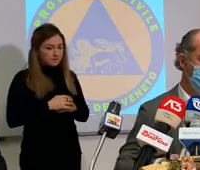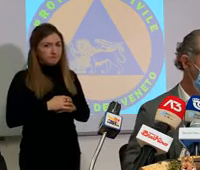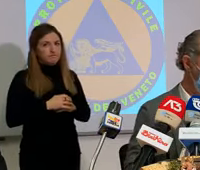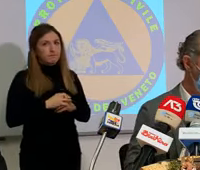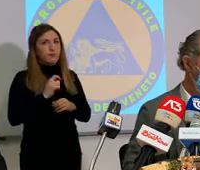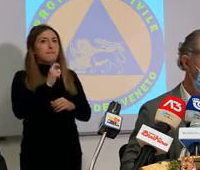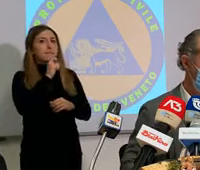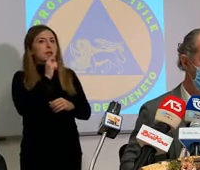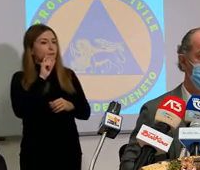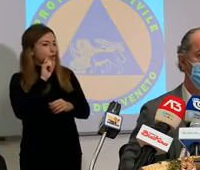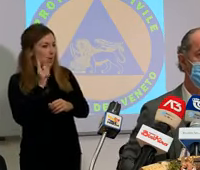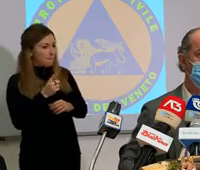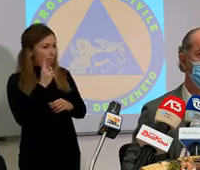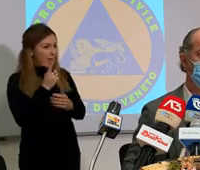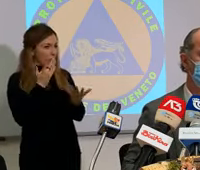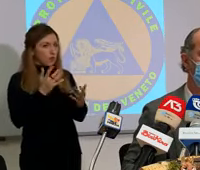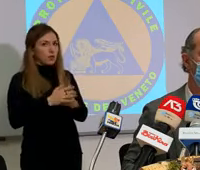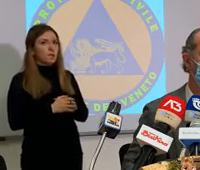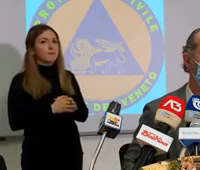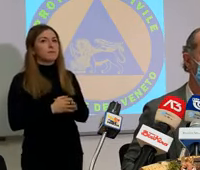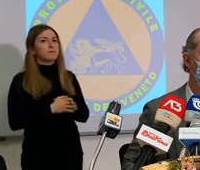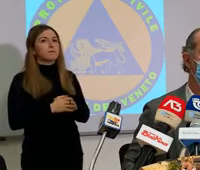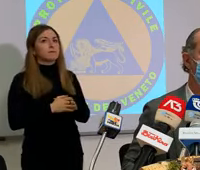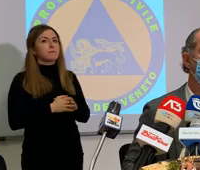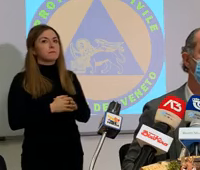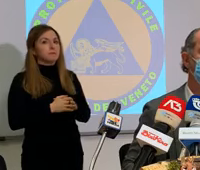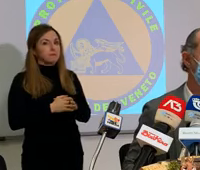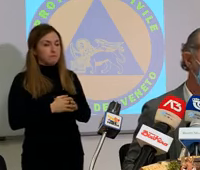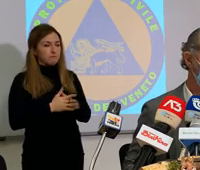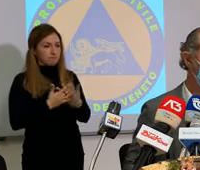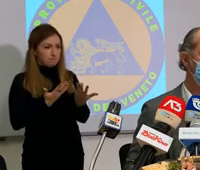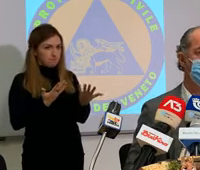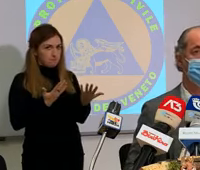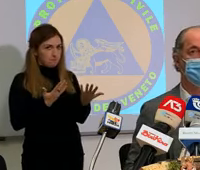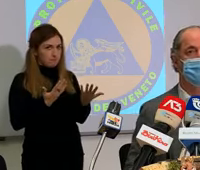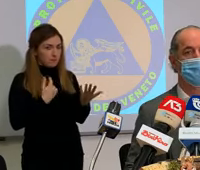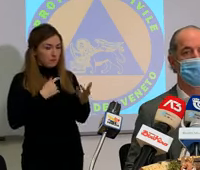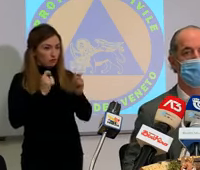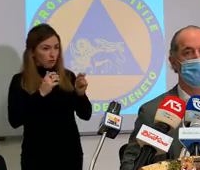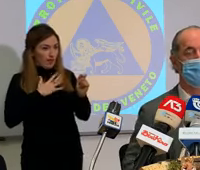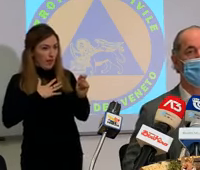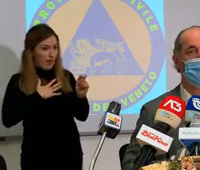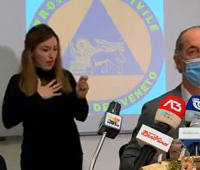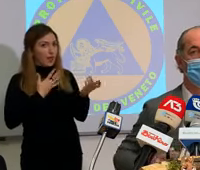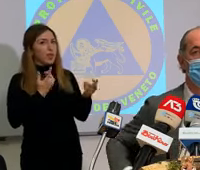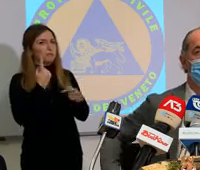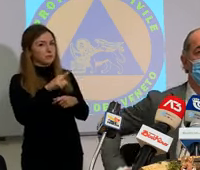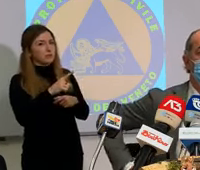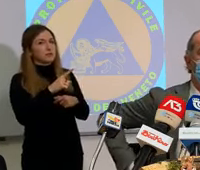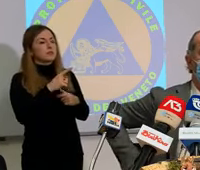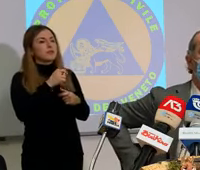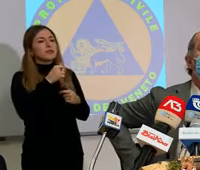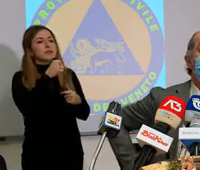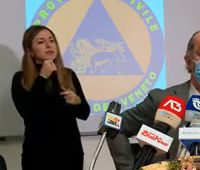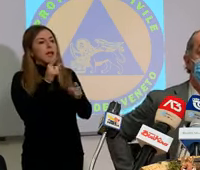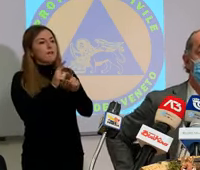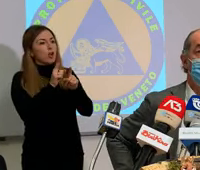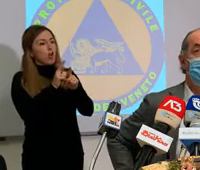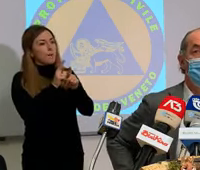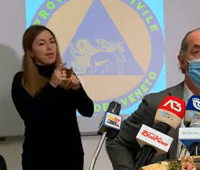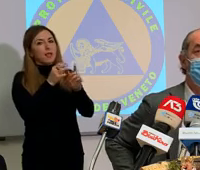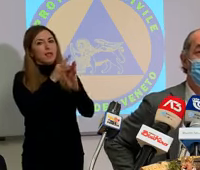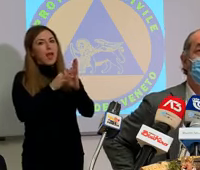come fazione che secondo me lo dico per me almeno il mio giornale sarebbe bene avere un dato omogeneo rispetto anche